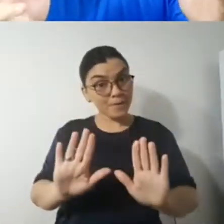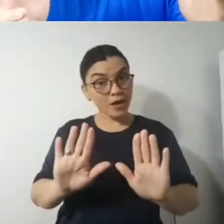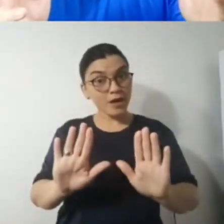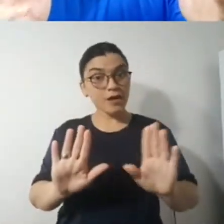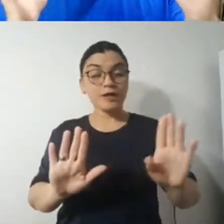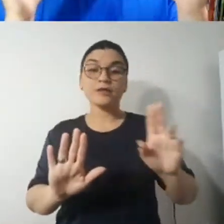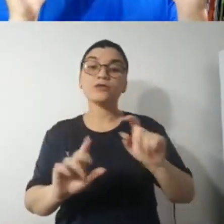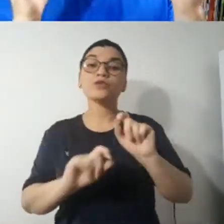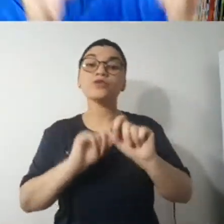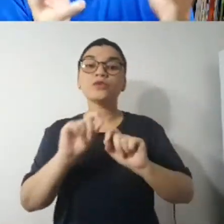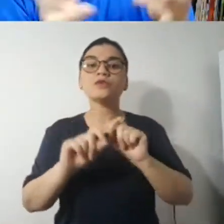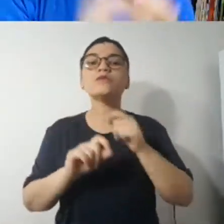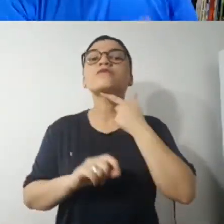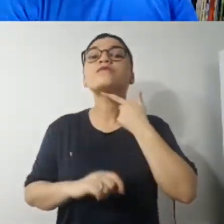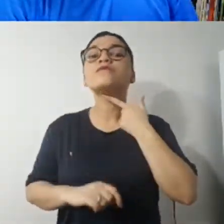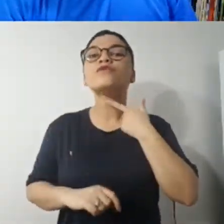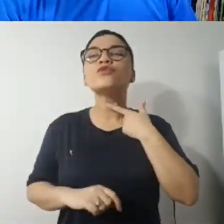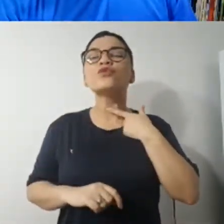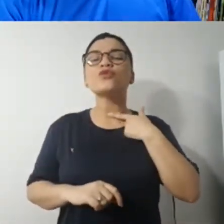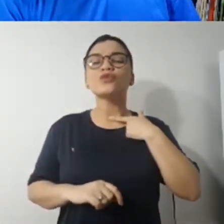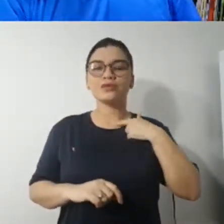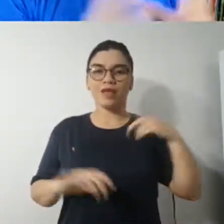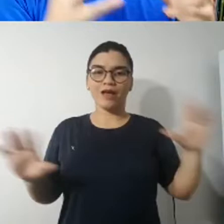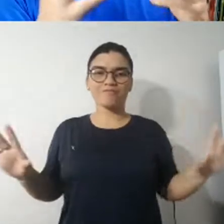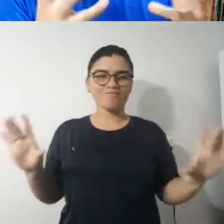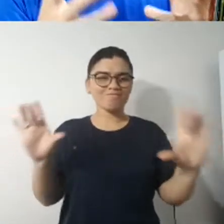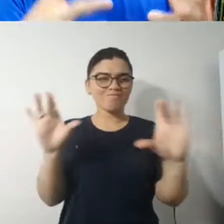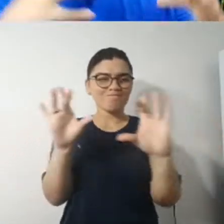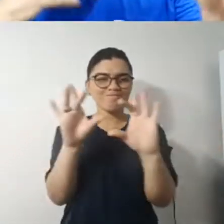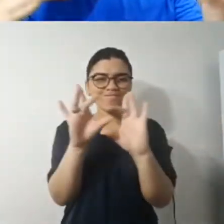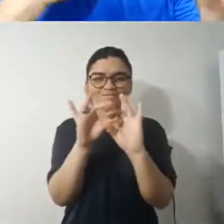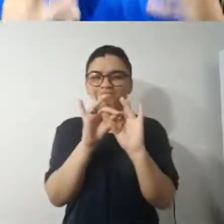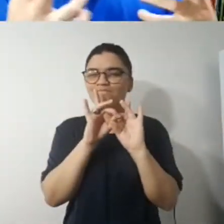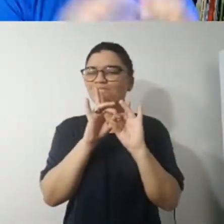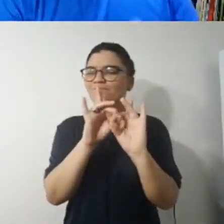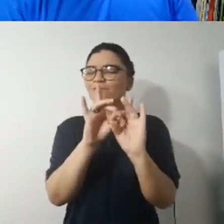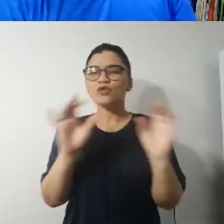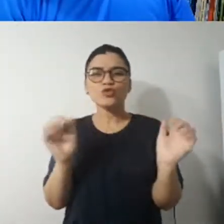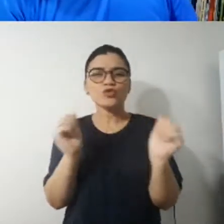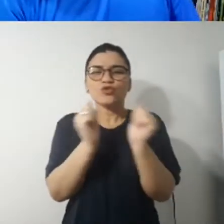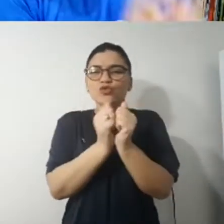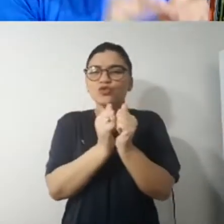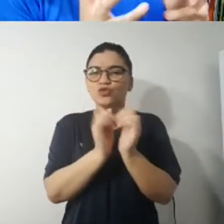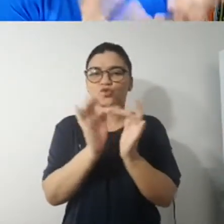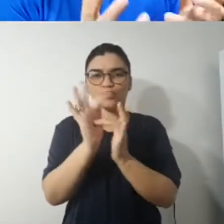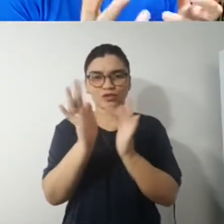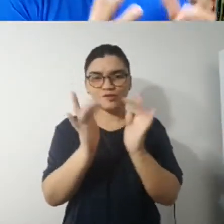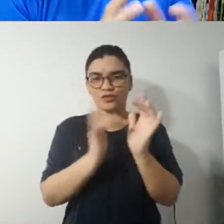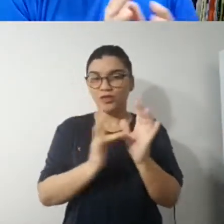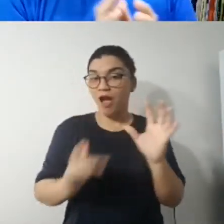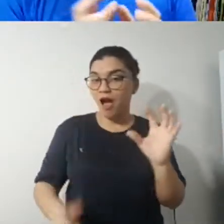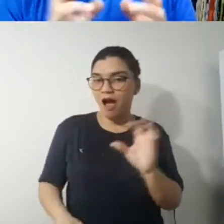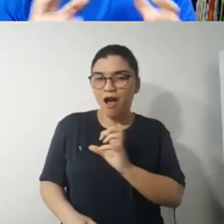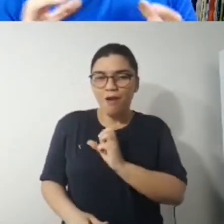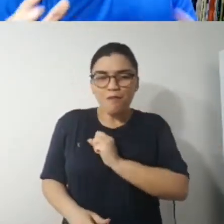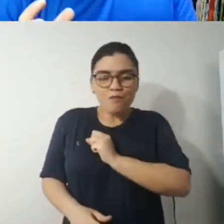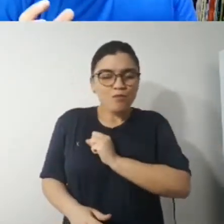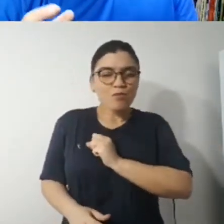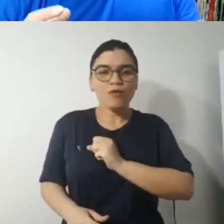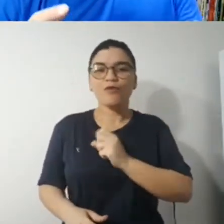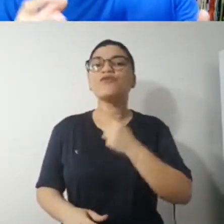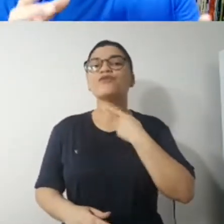desejo de estarmos unidos em Cristo. O mesmo desejo de nos amar em Cristo. O mesmo desejo. E aí, Pedro